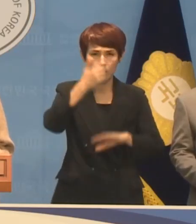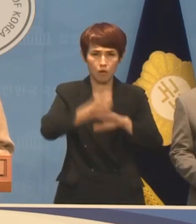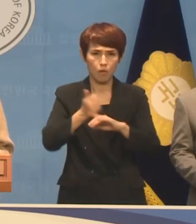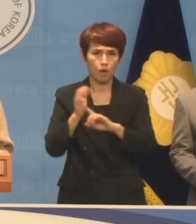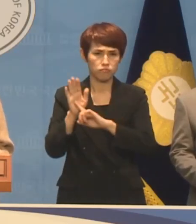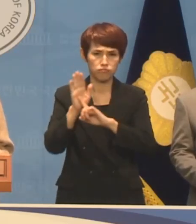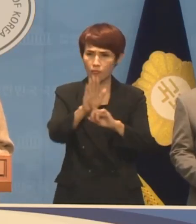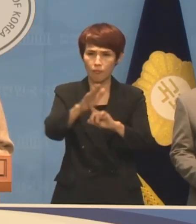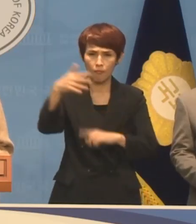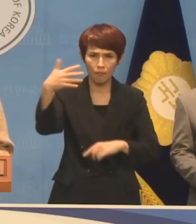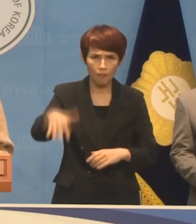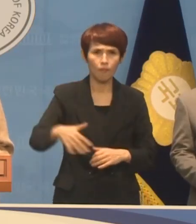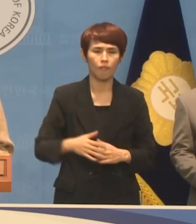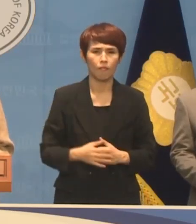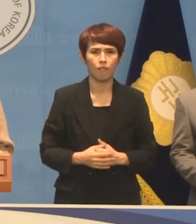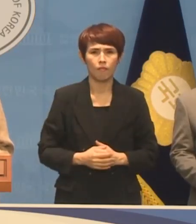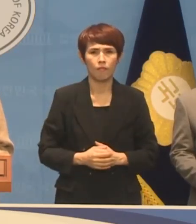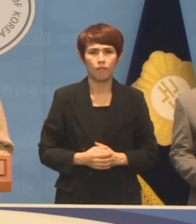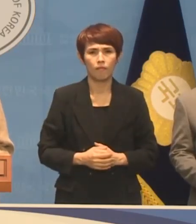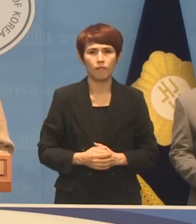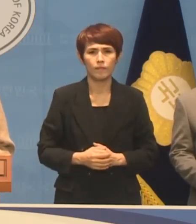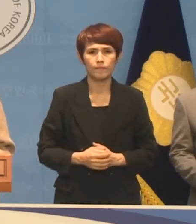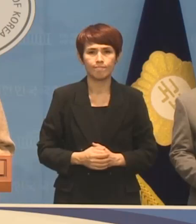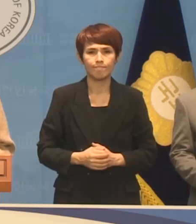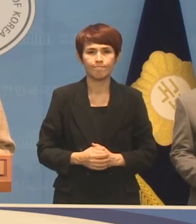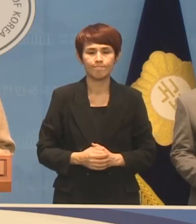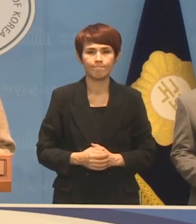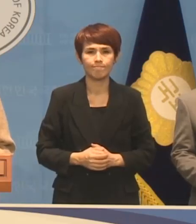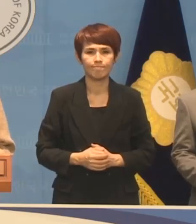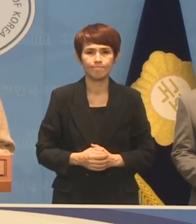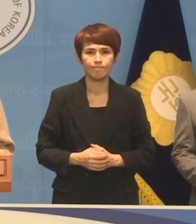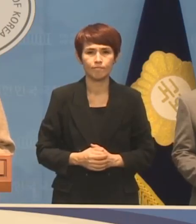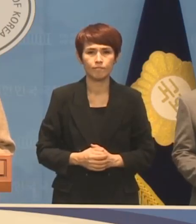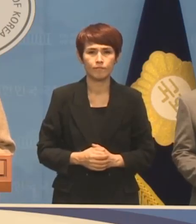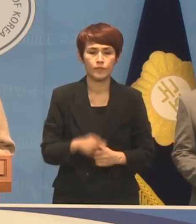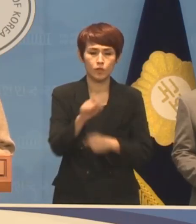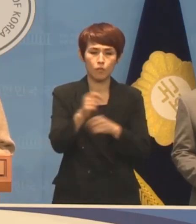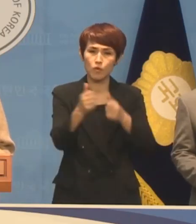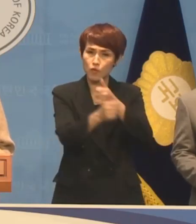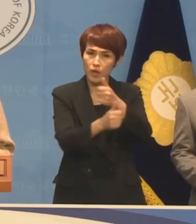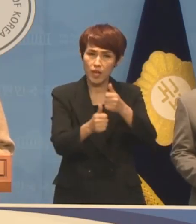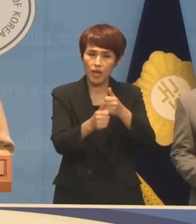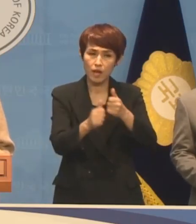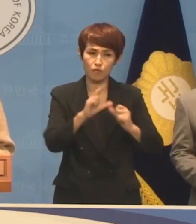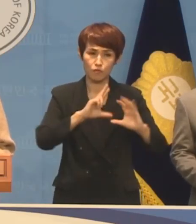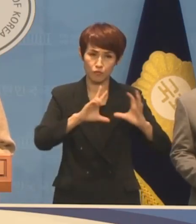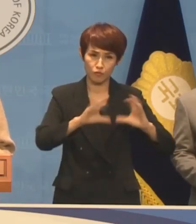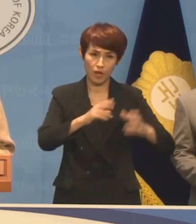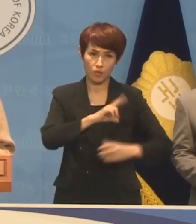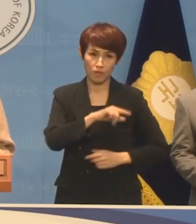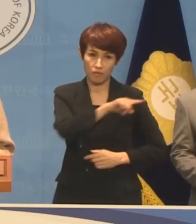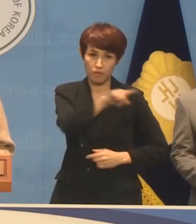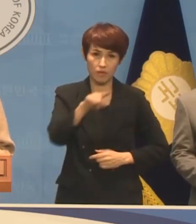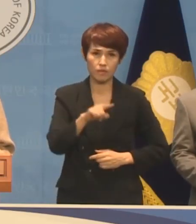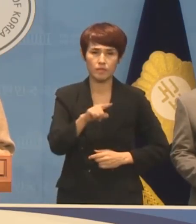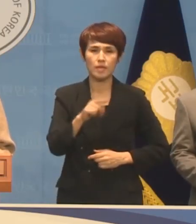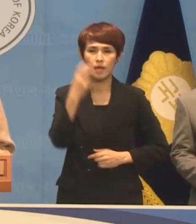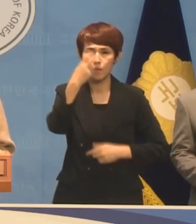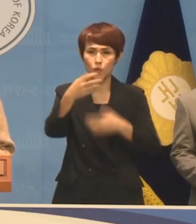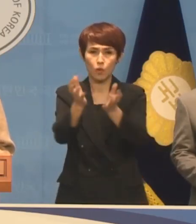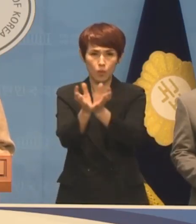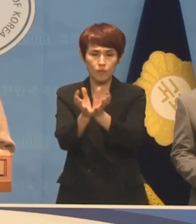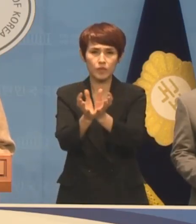결과를 발표를 계속 미루고 있는 내용입니다. 정무위원회 다수 국회의원들은 이미